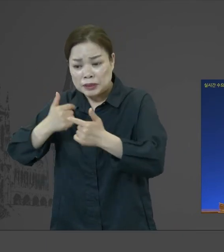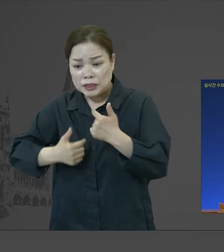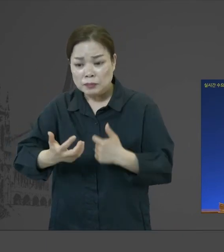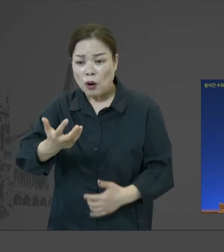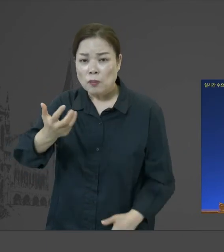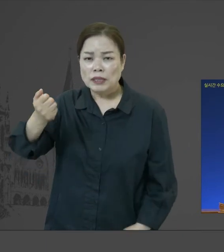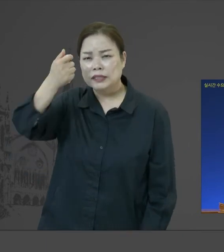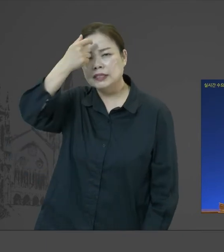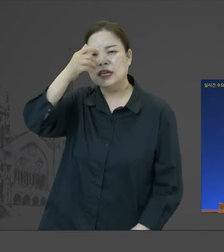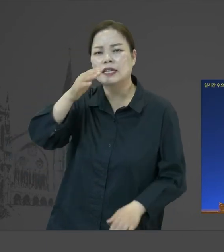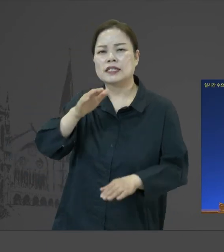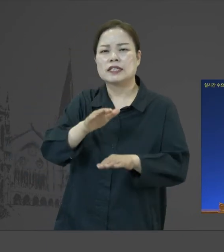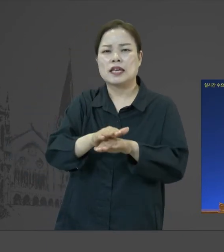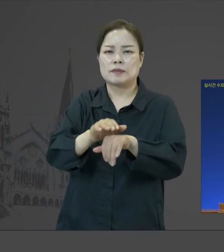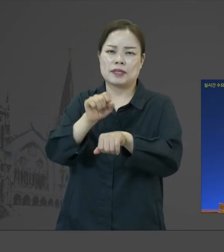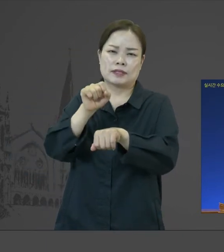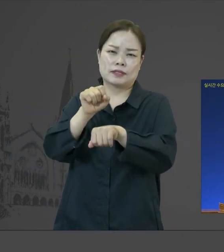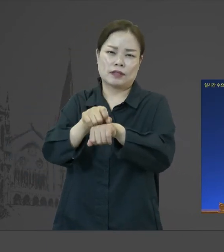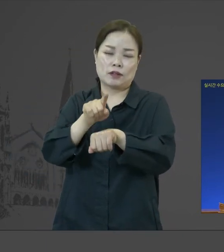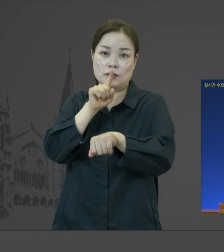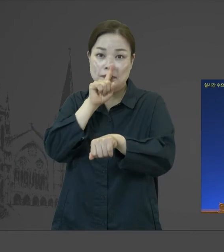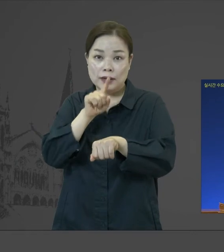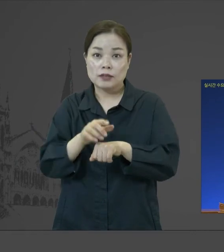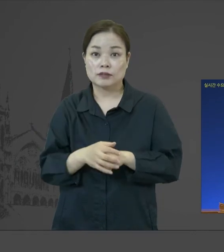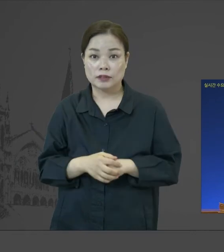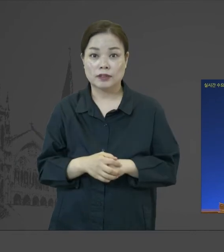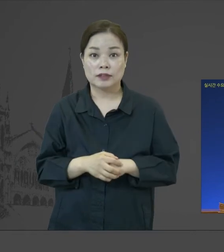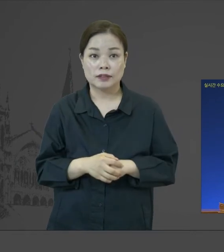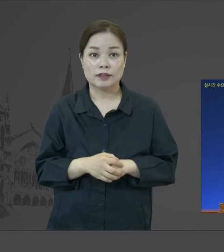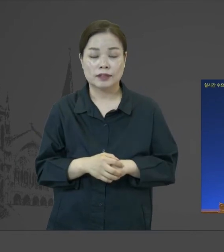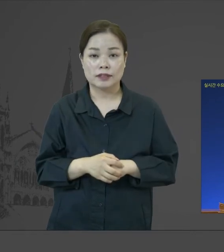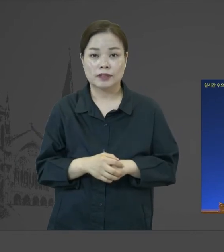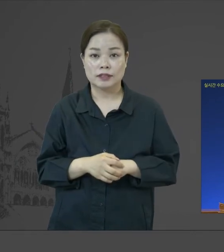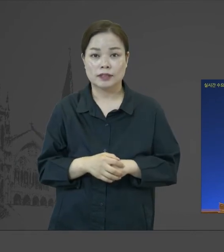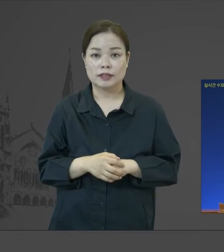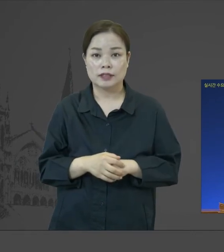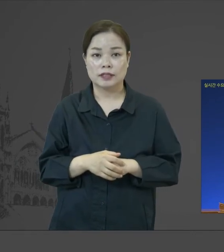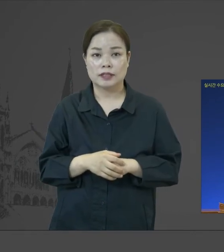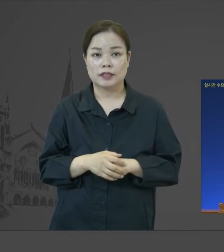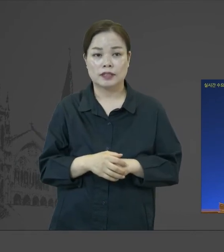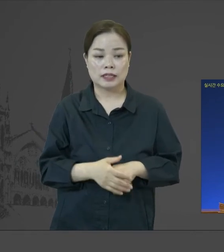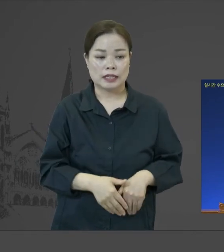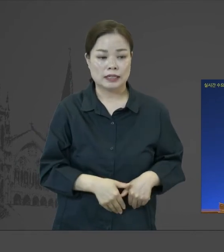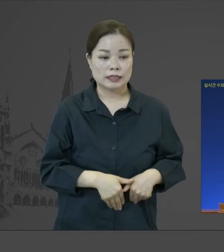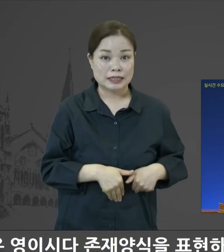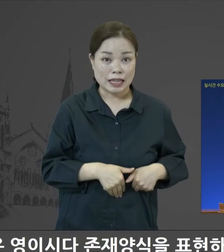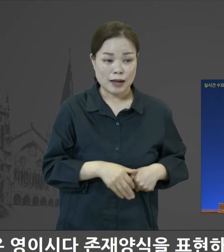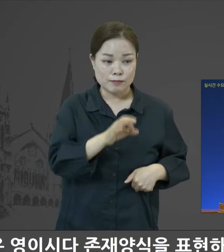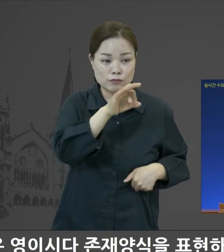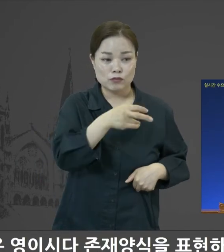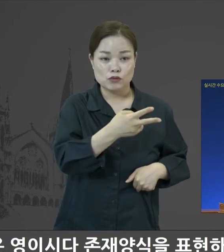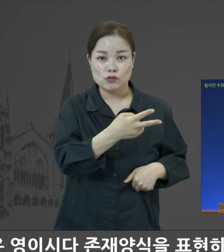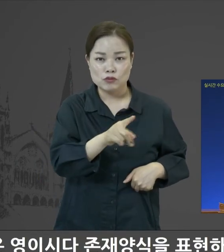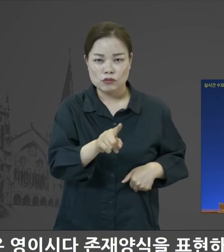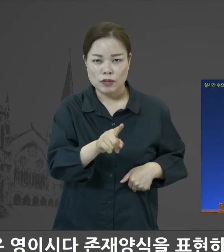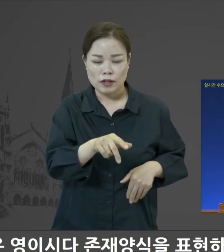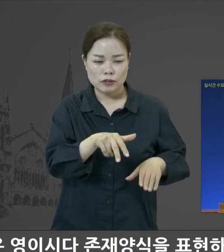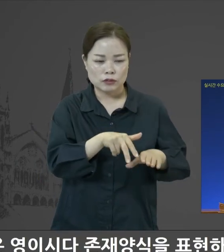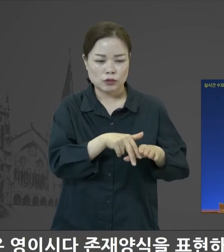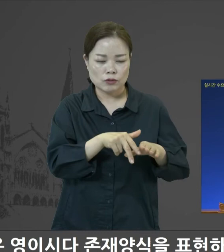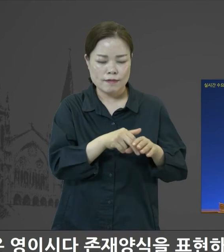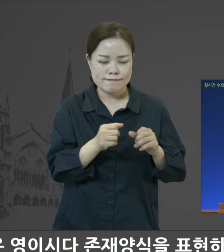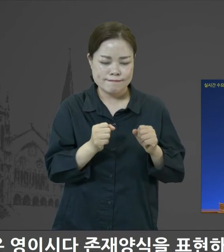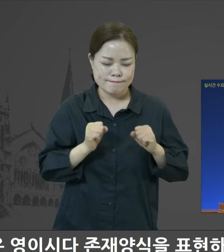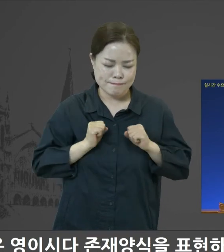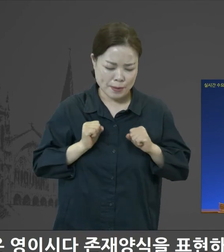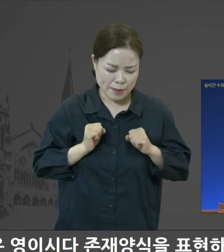받으시는 예배의 성격을 말씀하는 거죠. 당시 남유다 사람들의 종교적 열심은